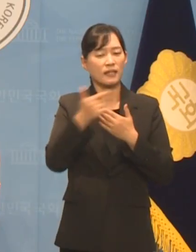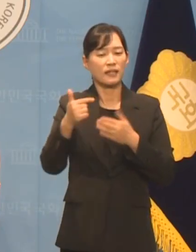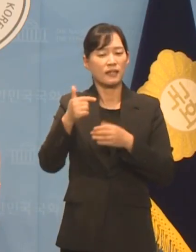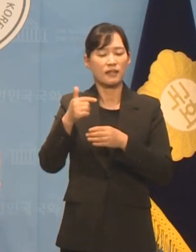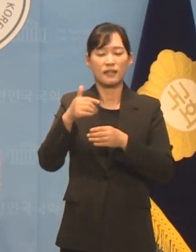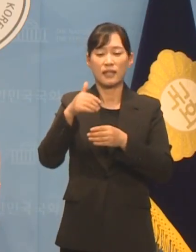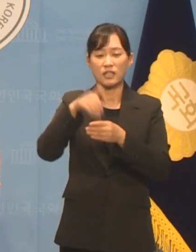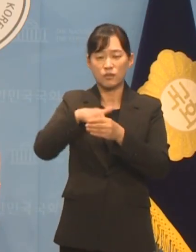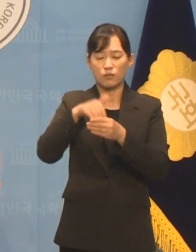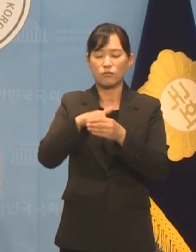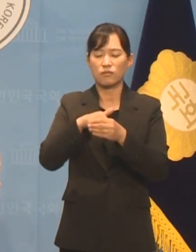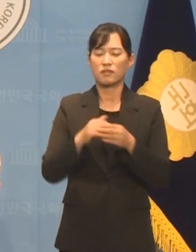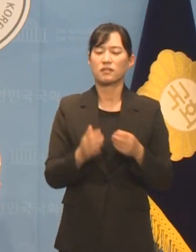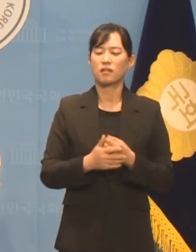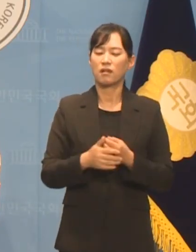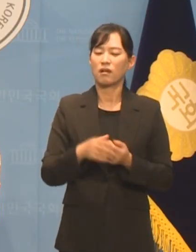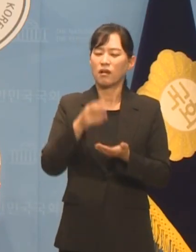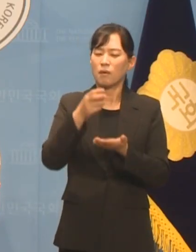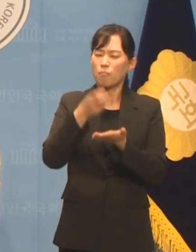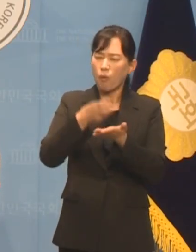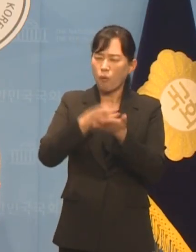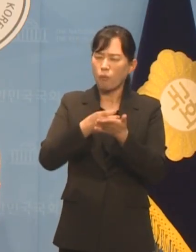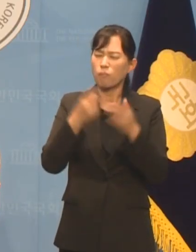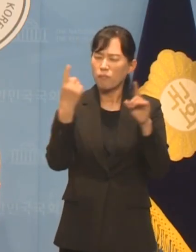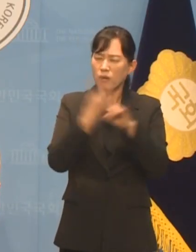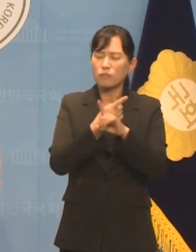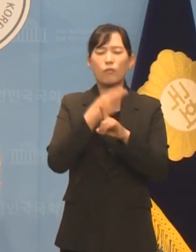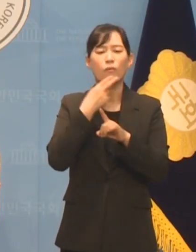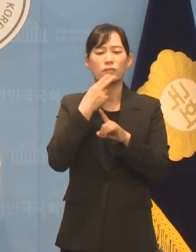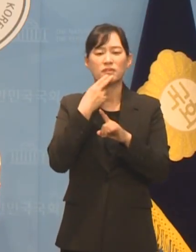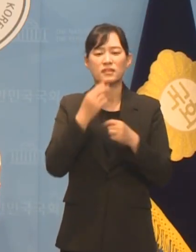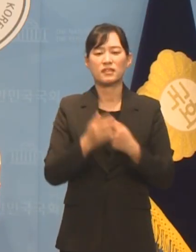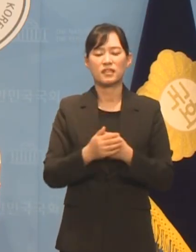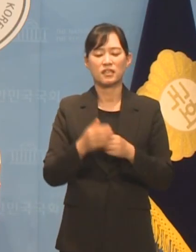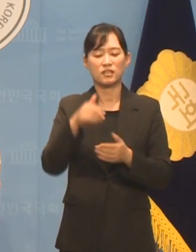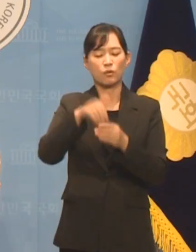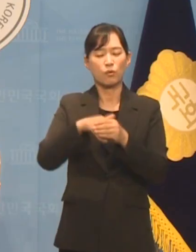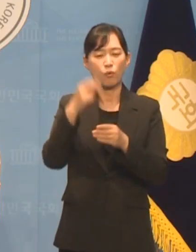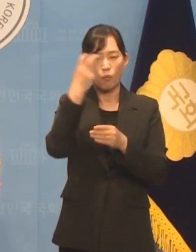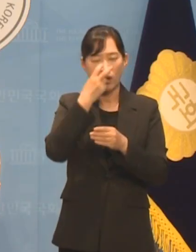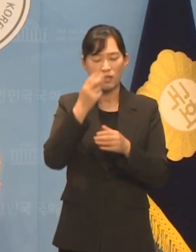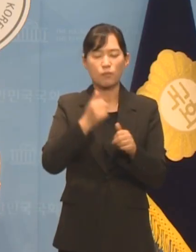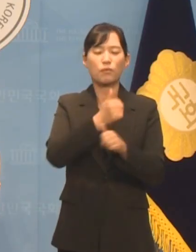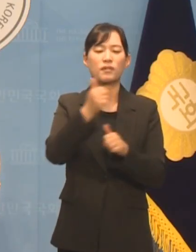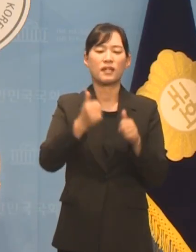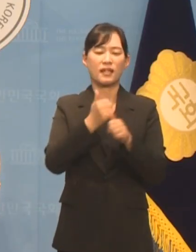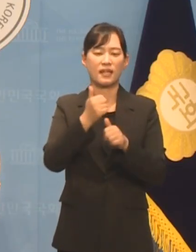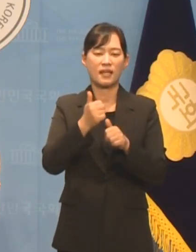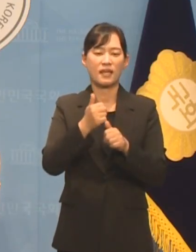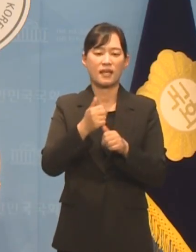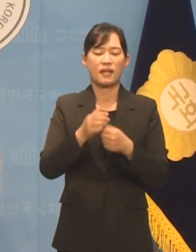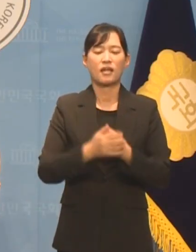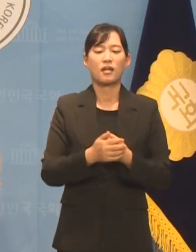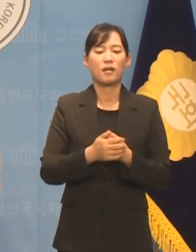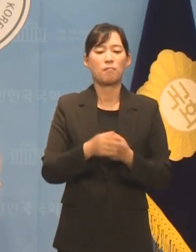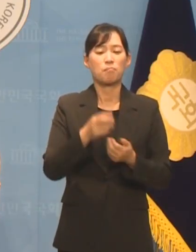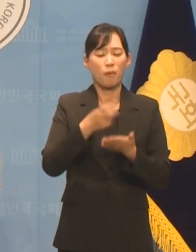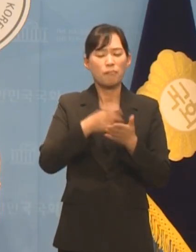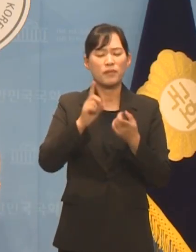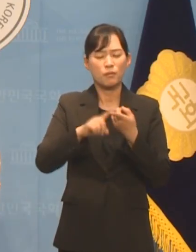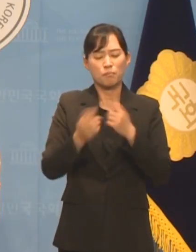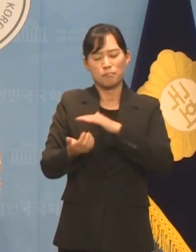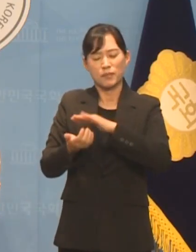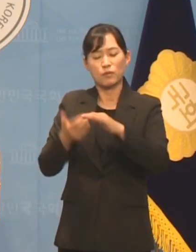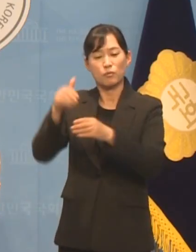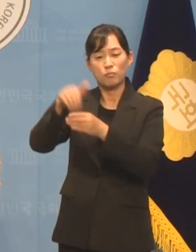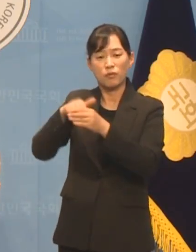앞두고 선거법이라든가 이런 법률 개정 없이도 선관위 시행 규칙 개정만으로도 사전투표에